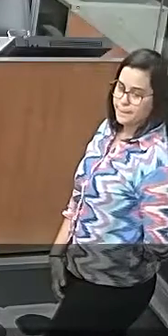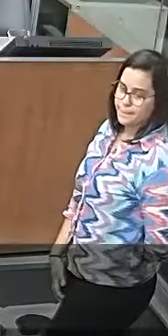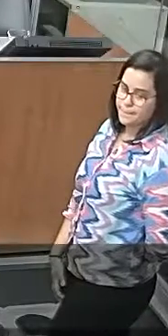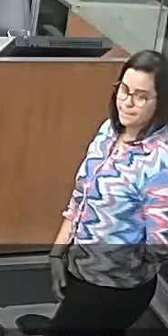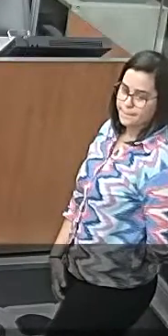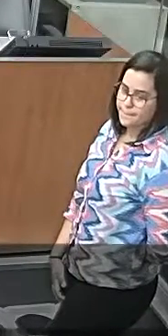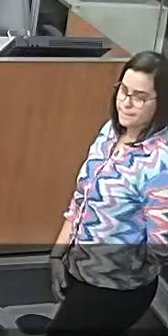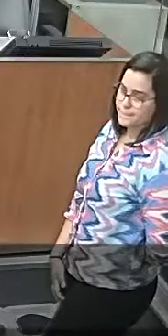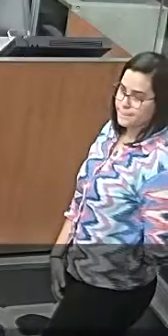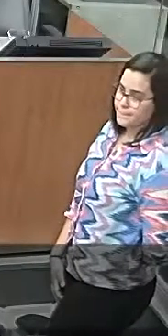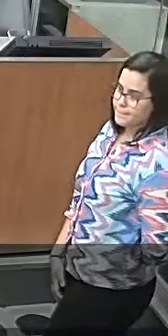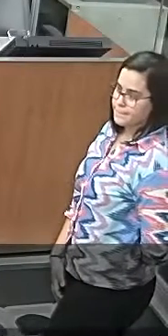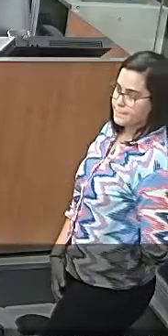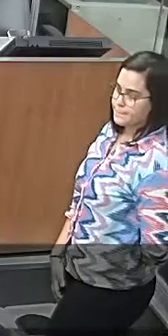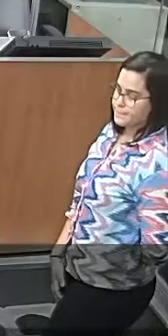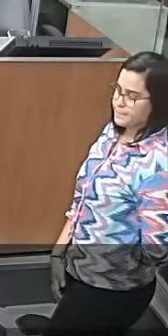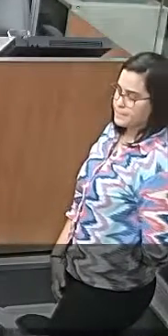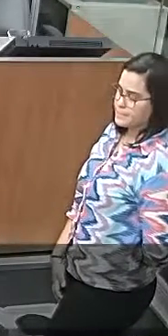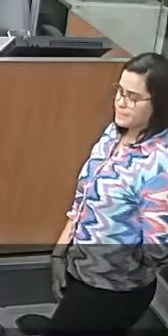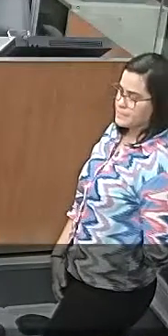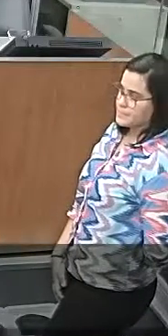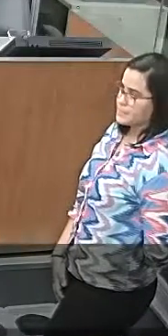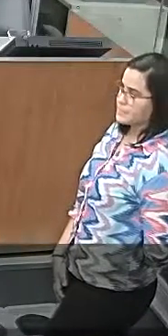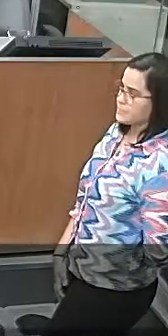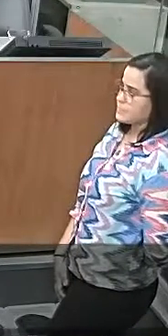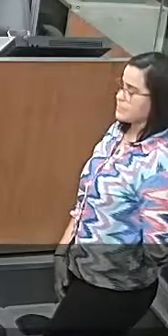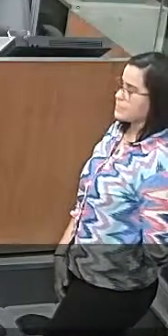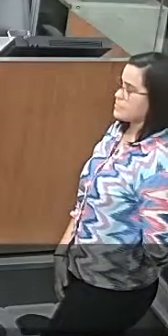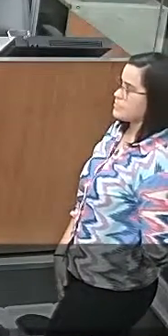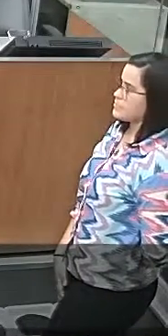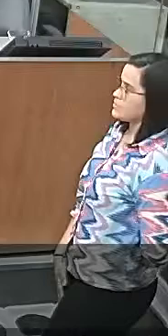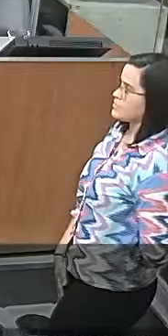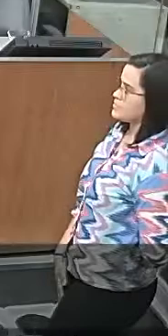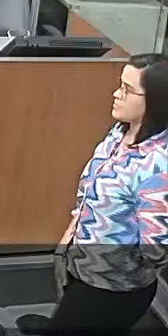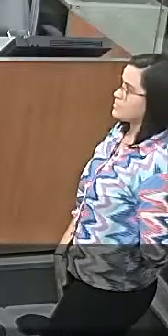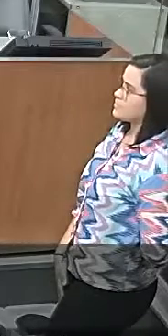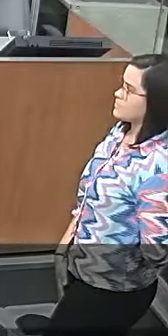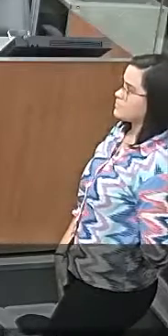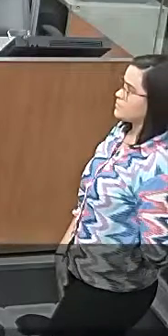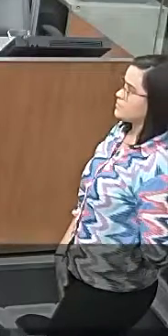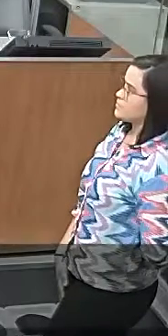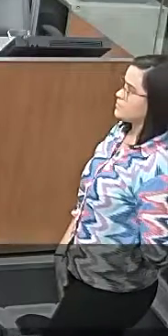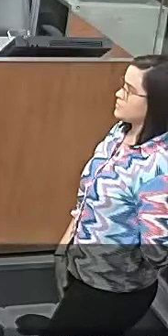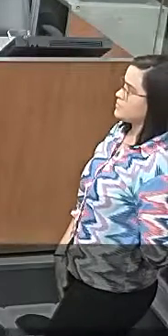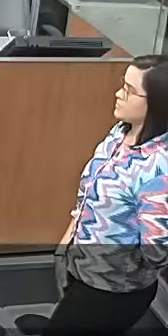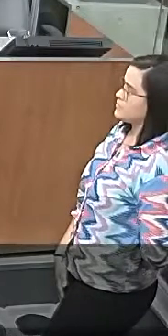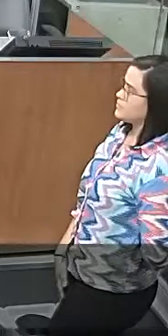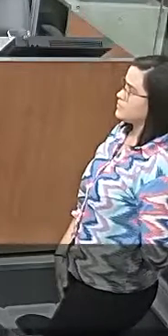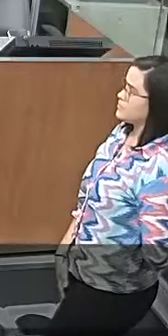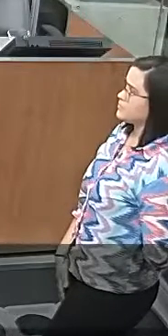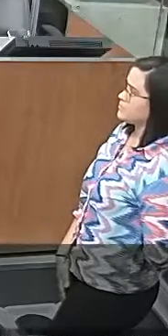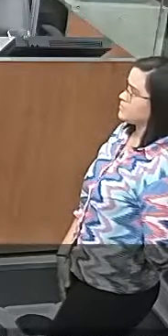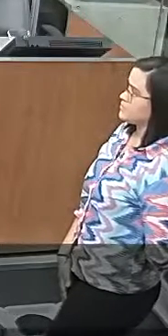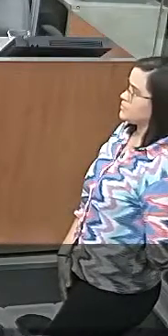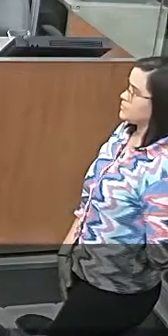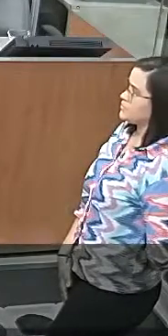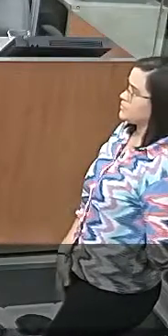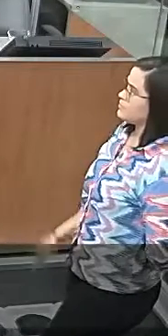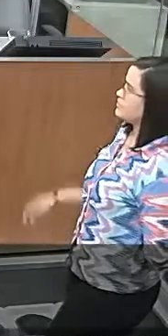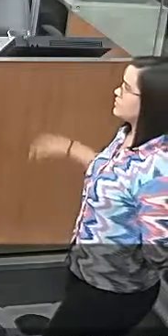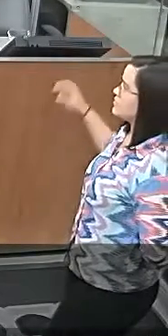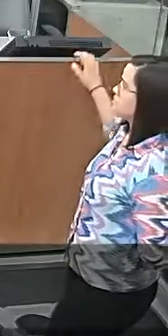Excelentíssimo senhor presidente da Comissão de Participação Popular, deputado que é subchefe, requer do assinante termo do artigo 103, parágrafo 3º, linha do regimento interno, que seja encaminhado ao ministro